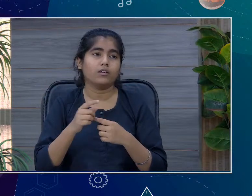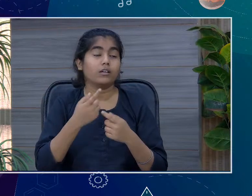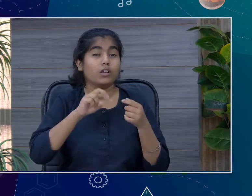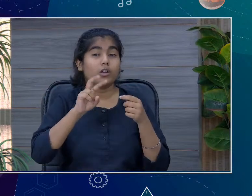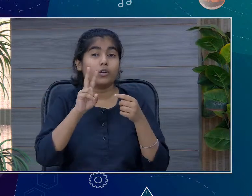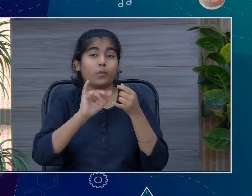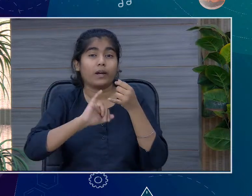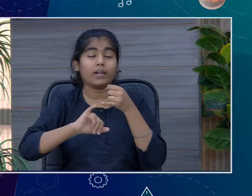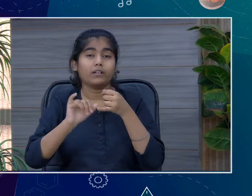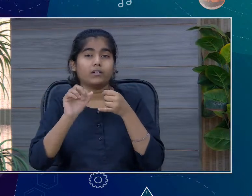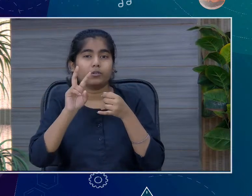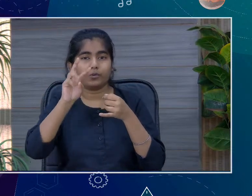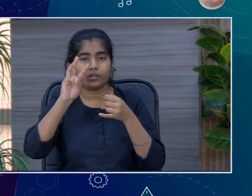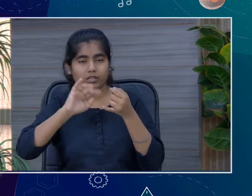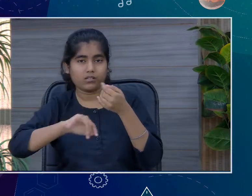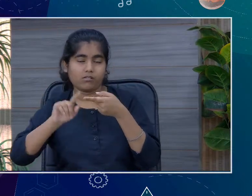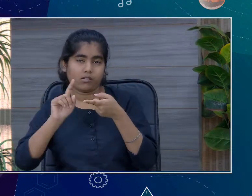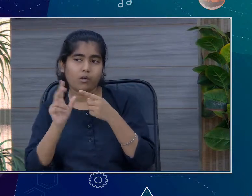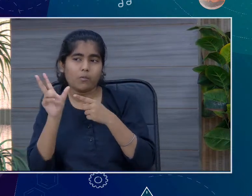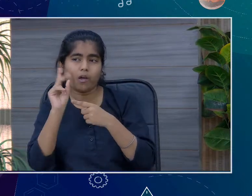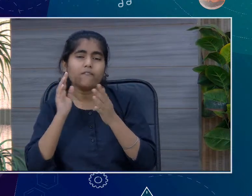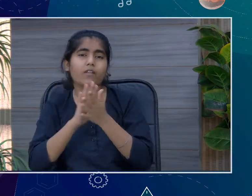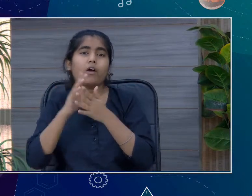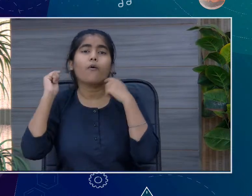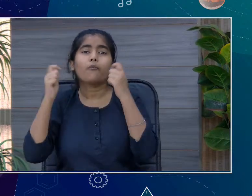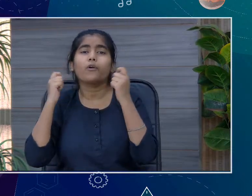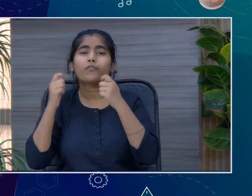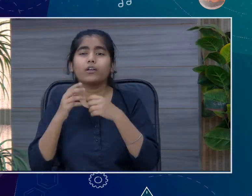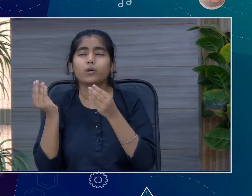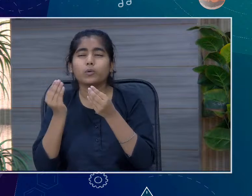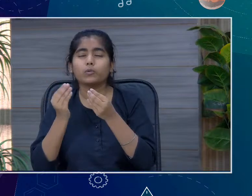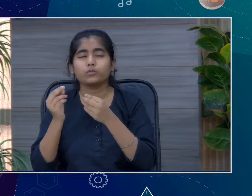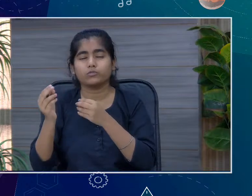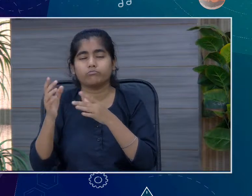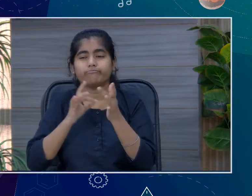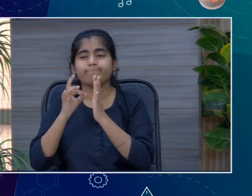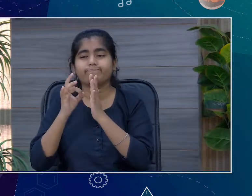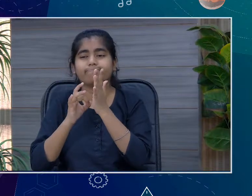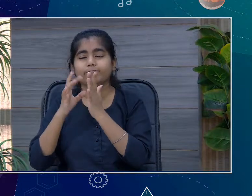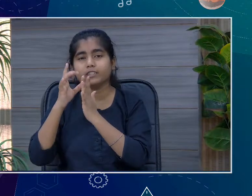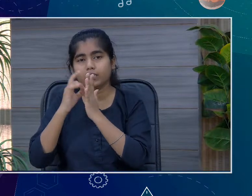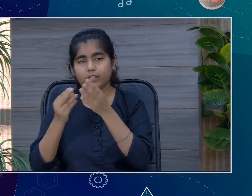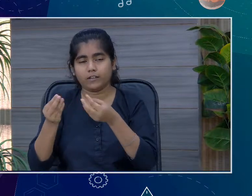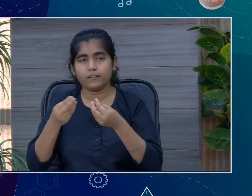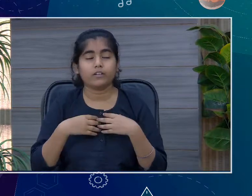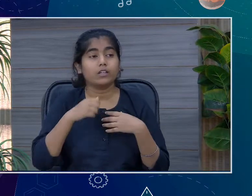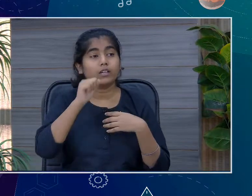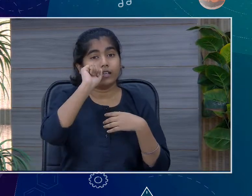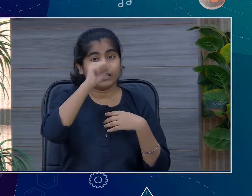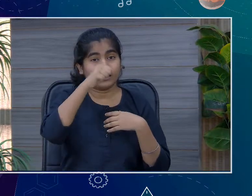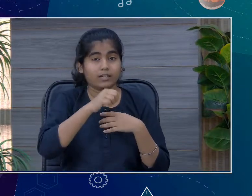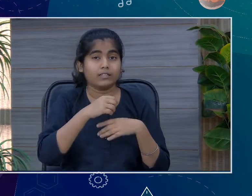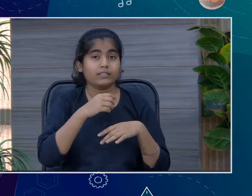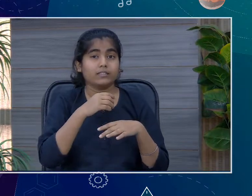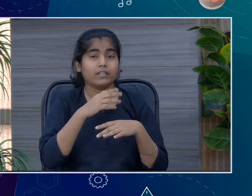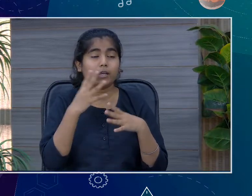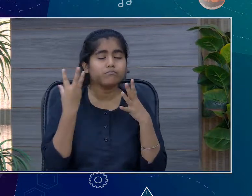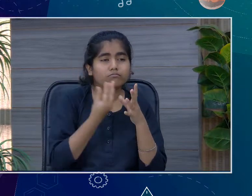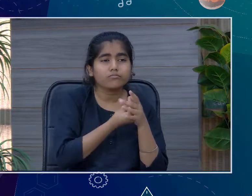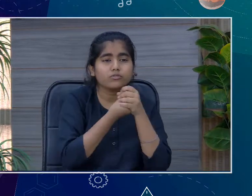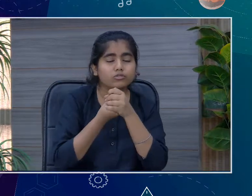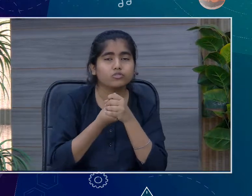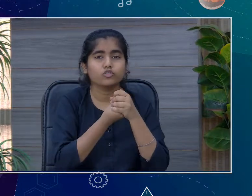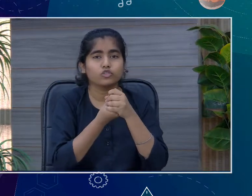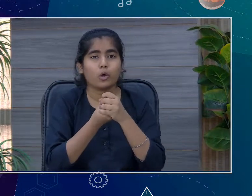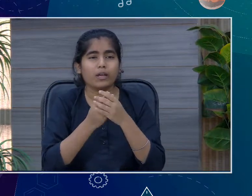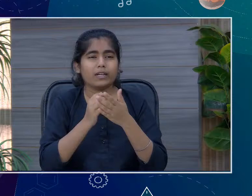बता दीजिए उसमें क्या बिल्कुल, खास है? उसके बारे में थोड़ा सा ये कहना है। और उसमें डॉक्टर मेलिसा भी, क्योंकि ये संयुक्त प्रयास है और